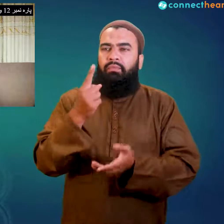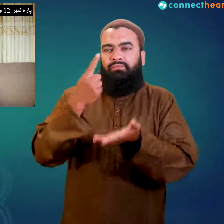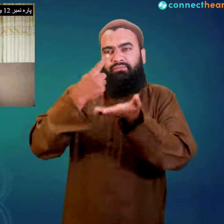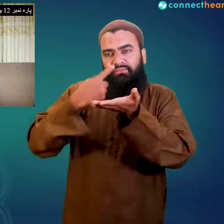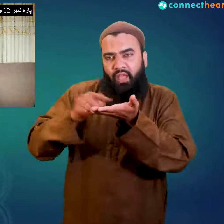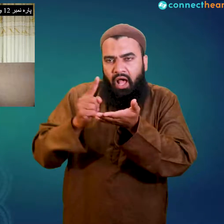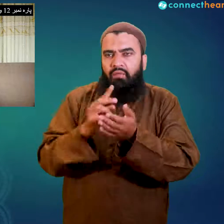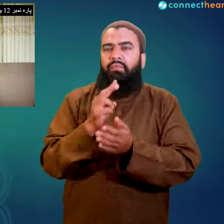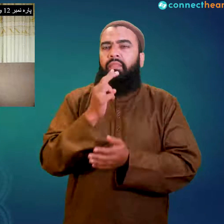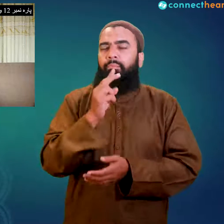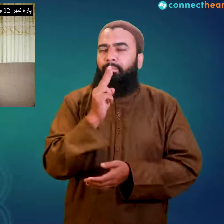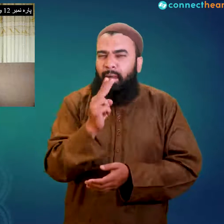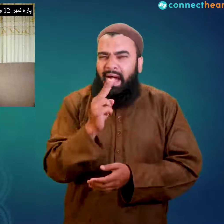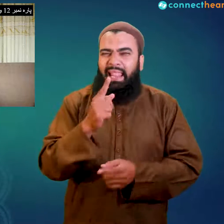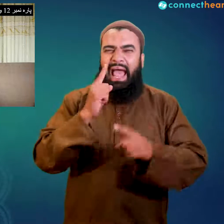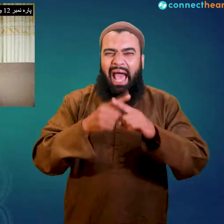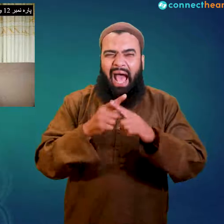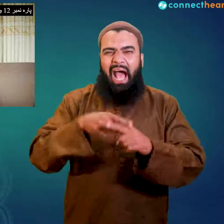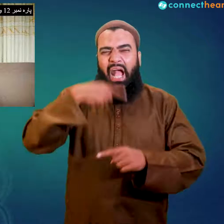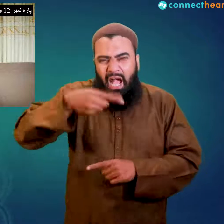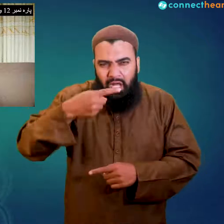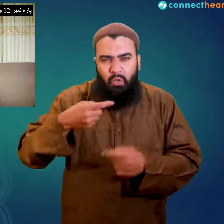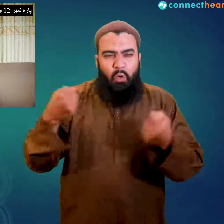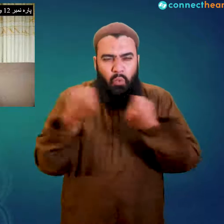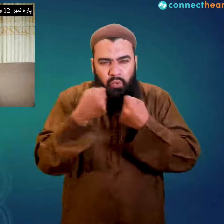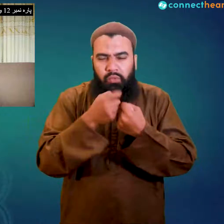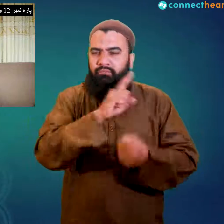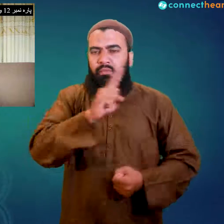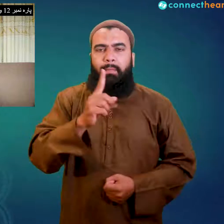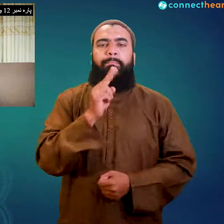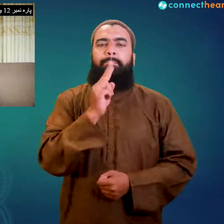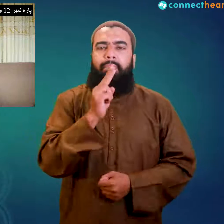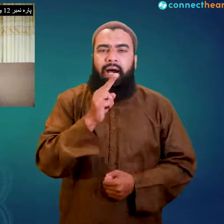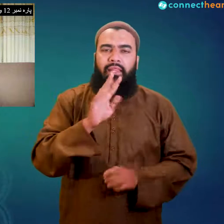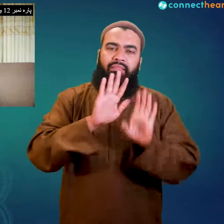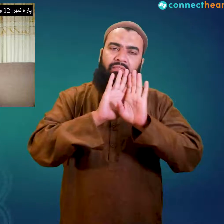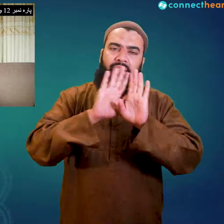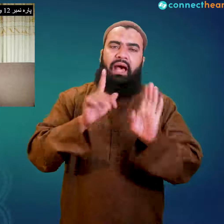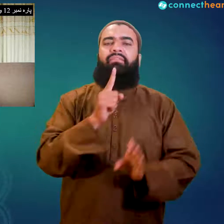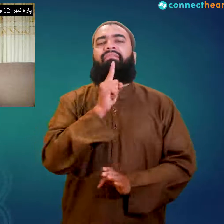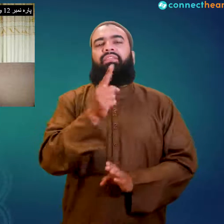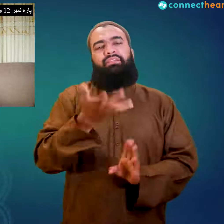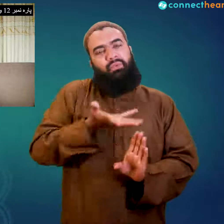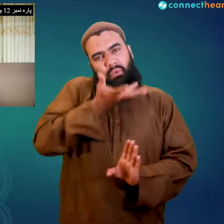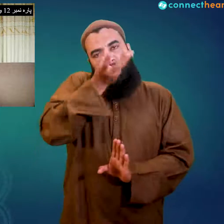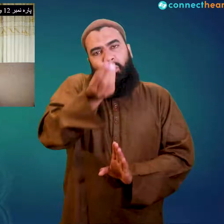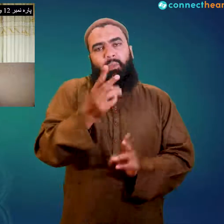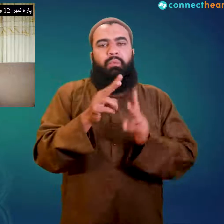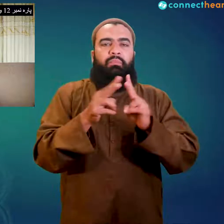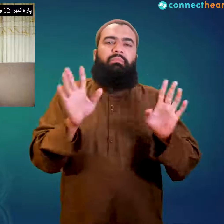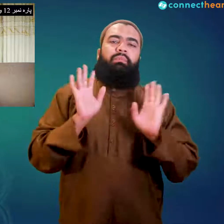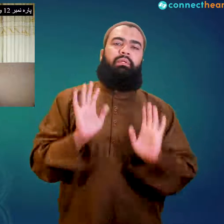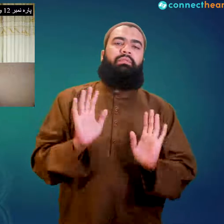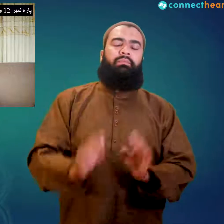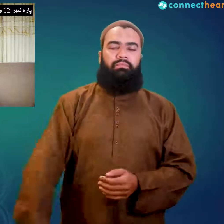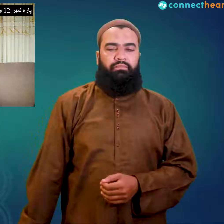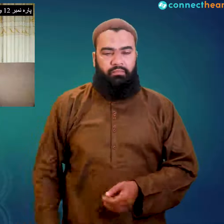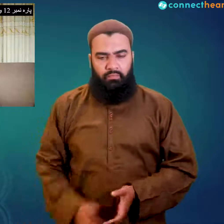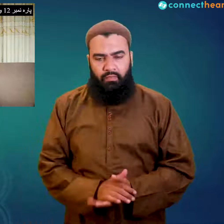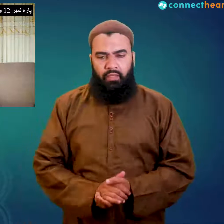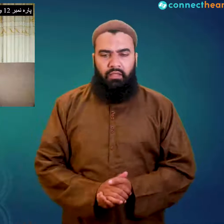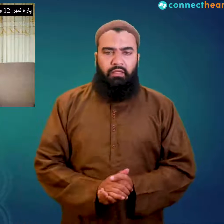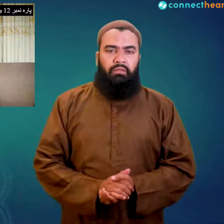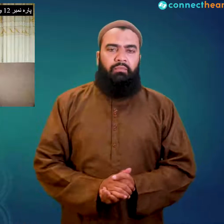نمبر 8 کے اندر، کہ یہ لوگ ناپ تول کی کمی کی وجہ سے معاشرتی برائی انتہائی عروج کو پہنچی ہوئی